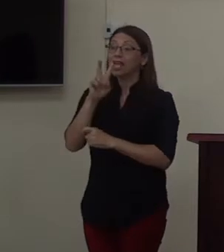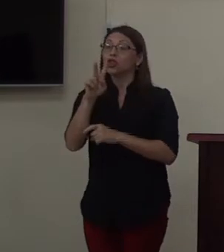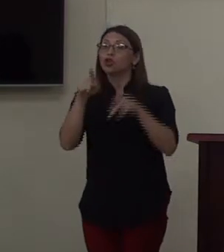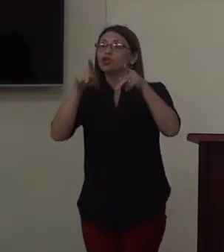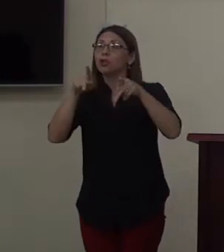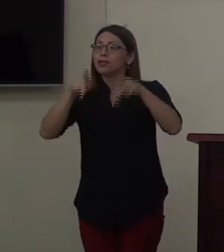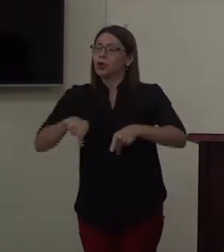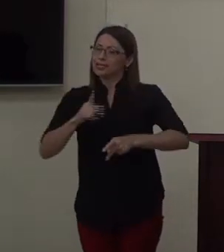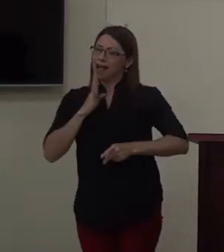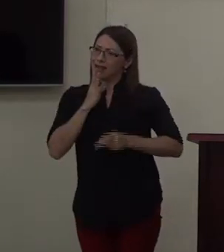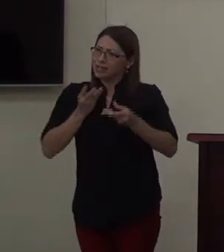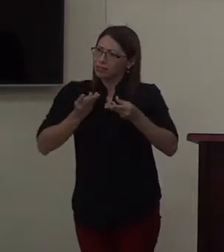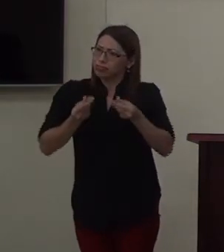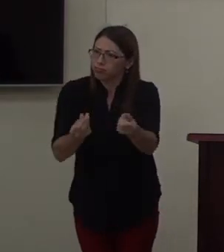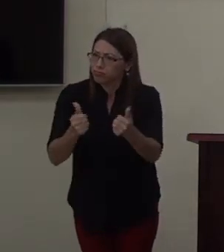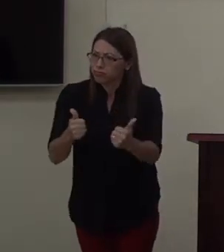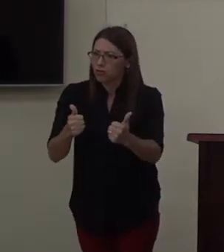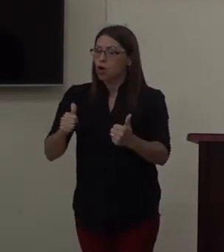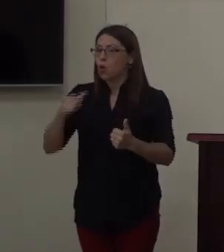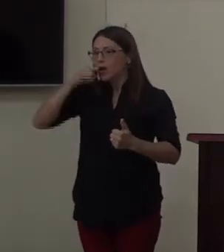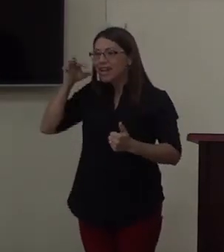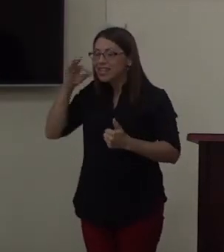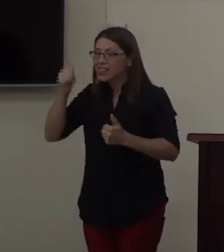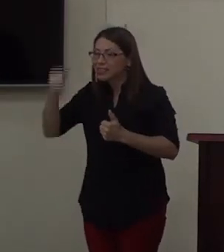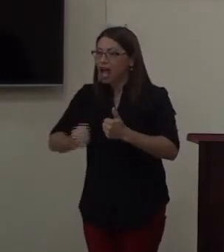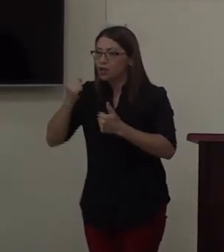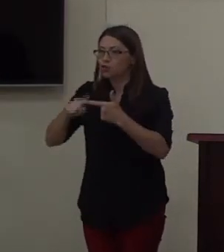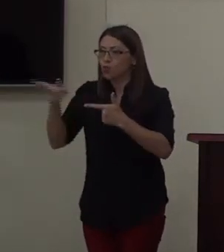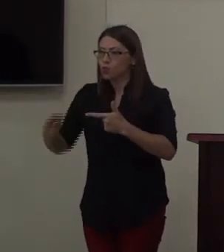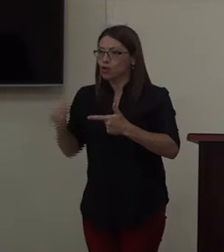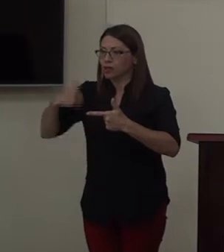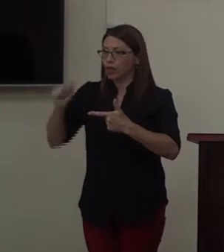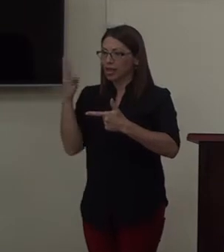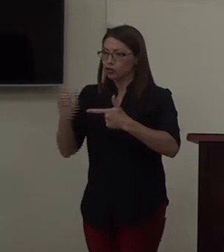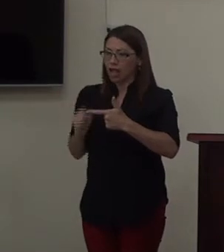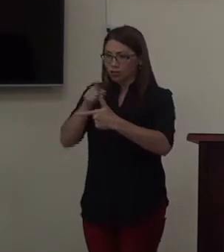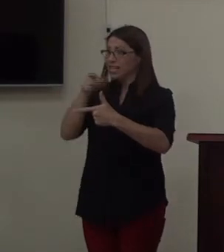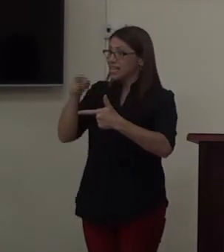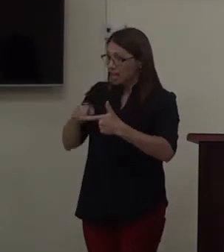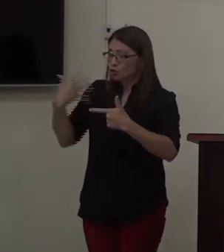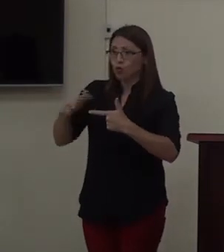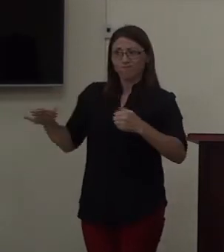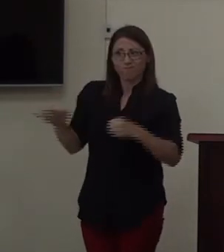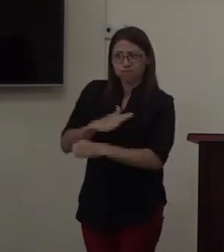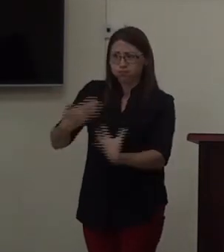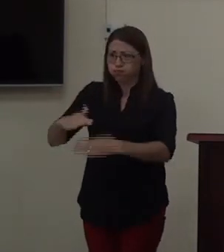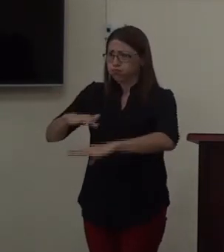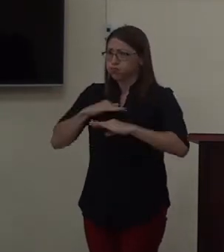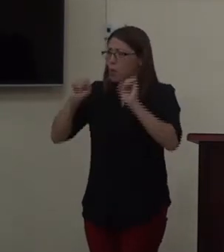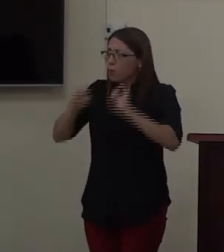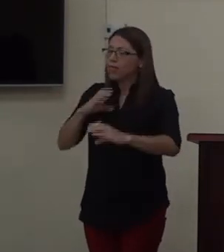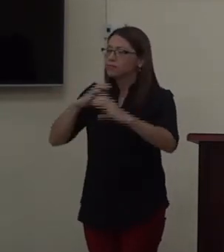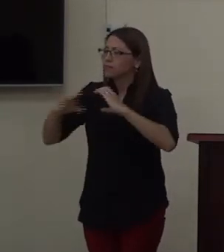plenos, fluidos, una niña de 10 años y un muchacho de 14 años, ¿verdad? Son hablantes plenos, que si pueden tener una